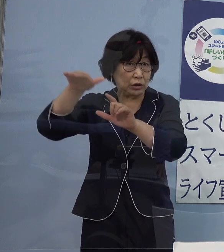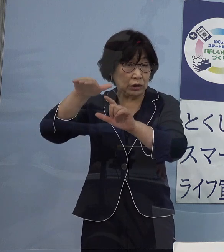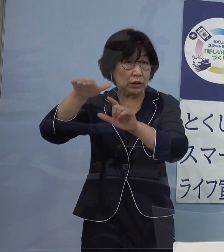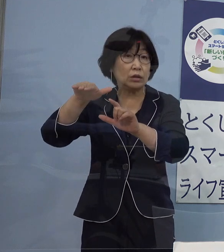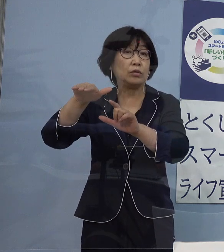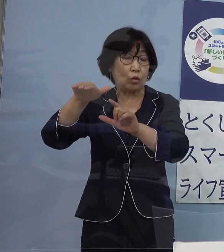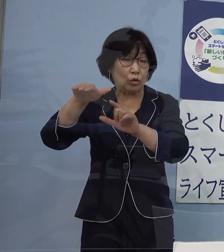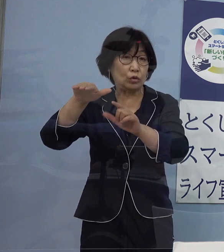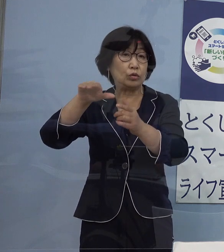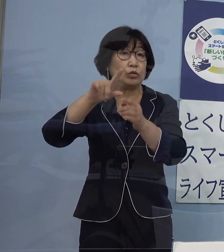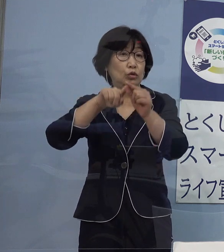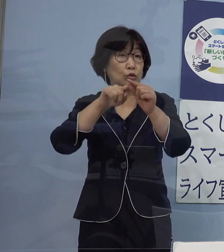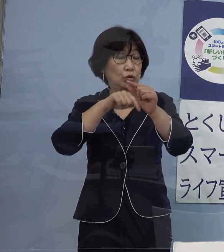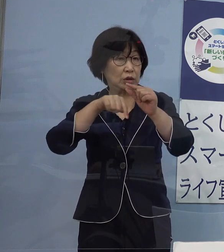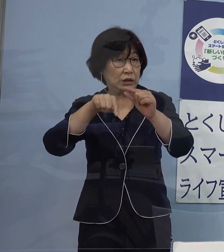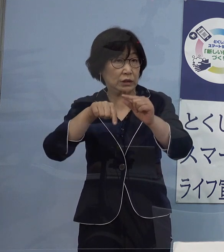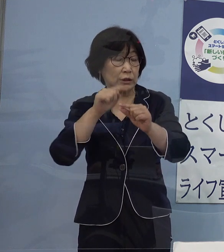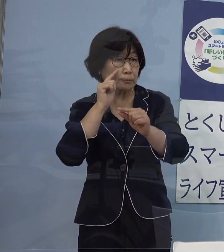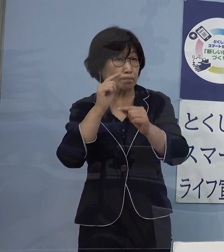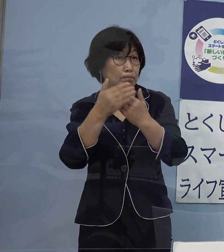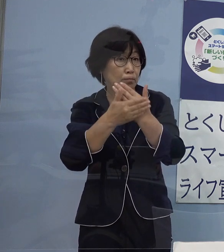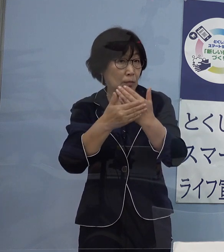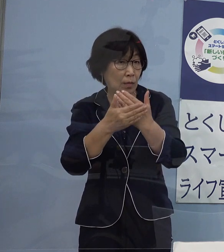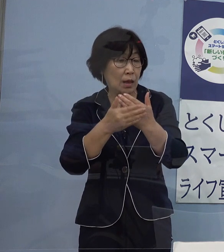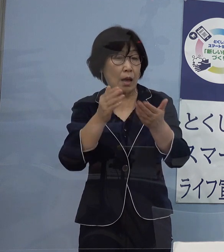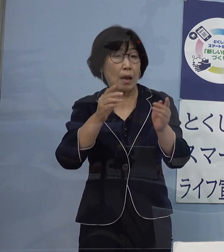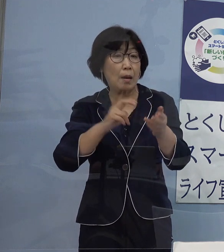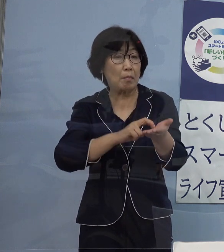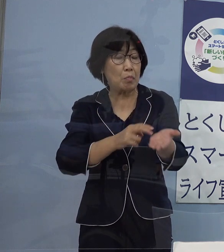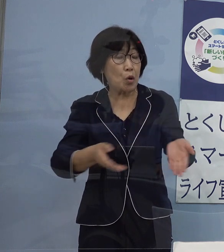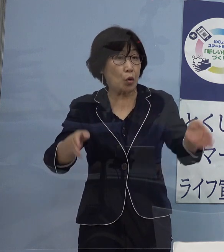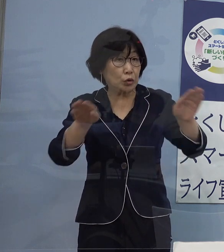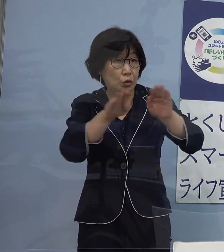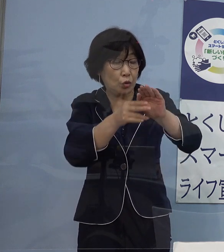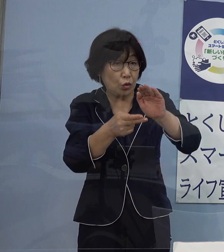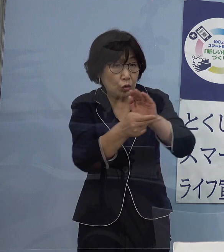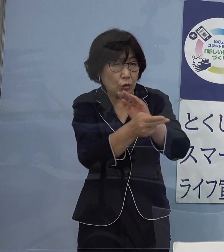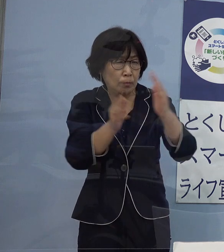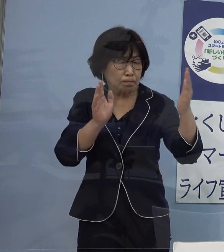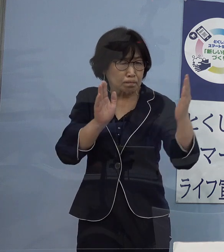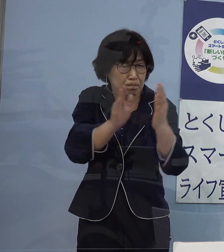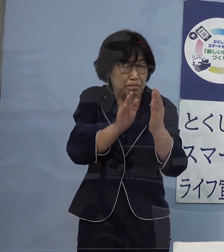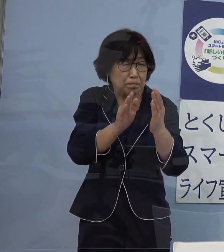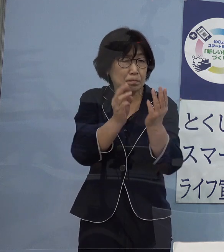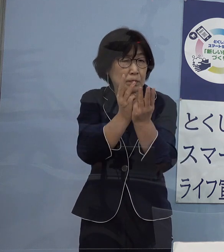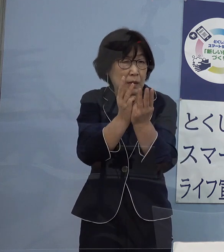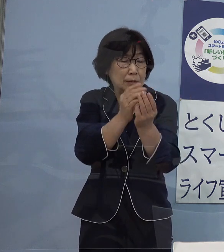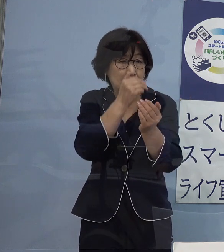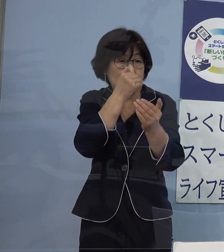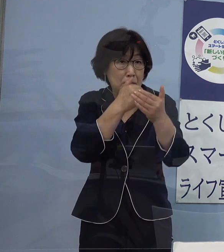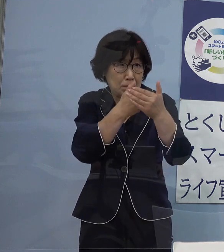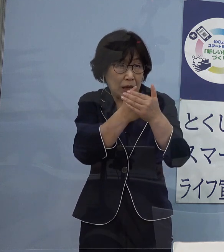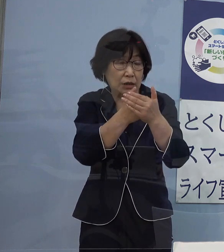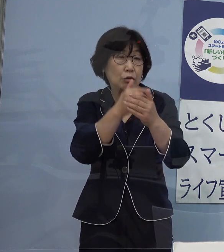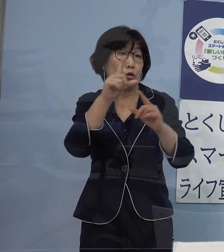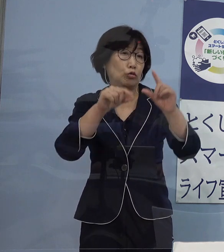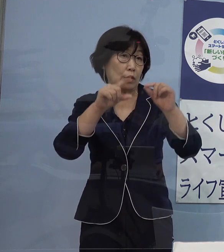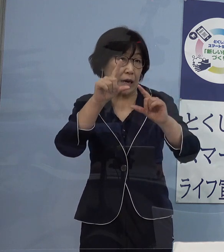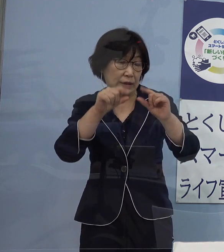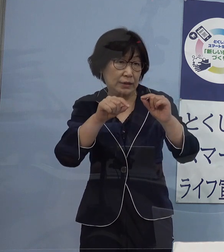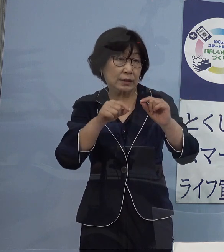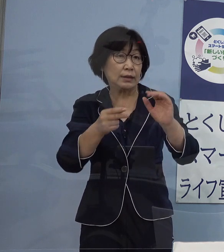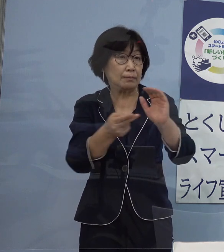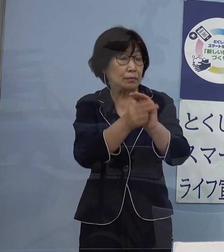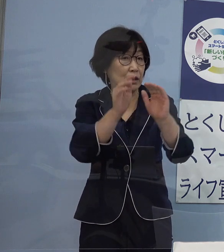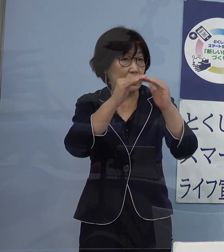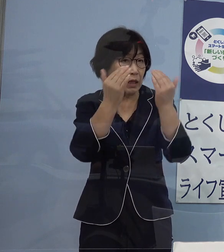る、まず病床の逼迫具合についてであります。病床全体としては